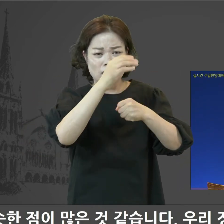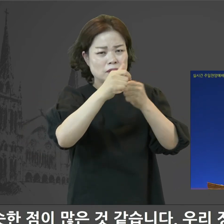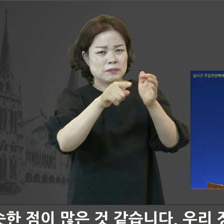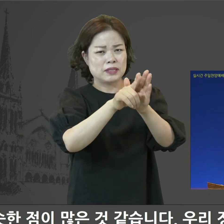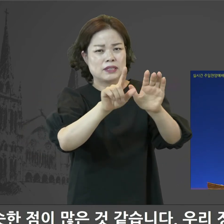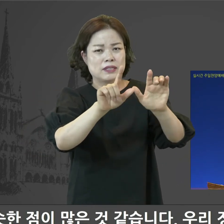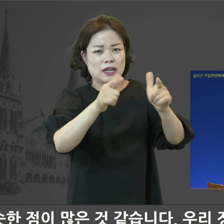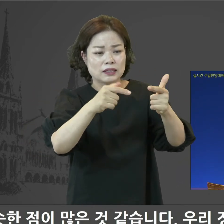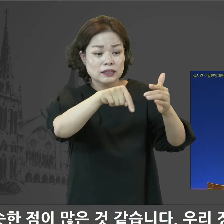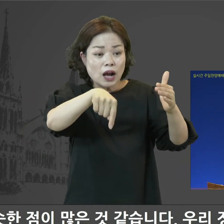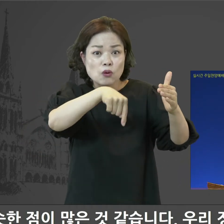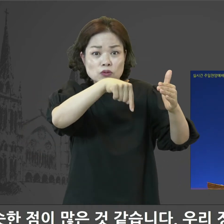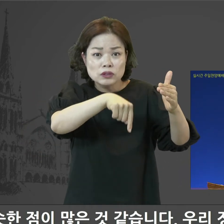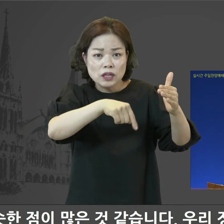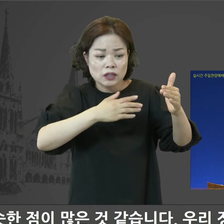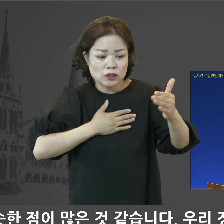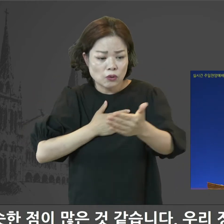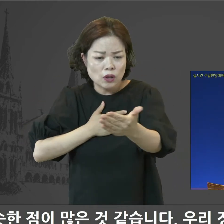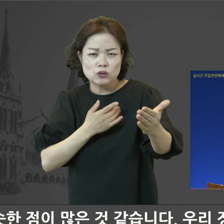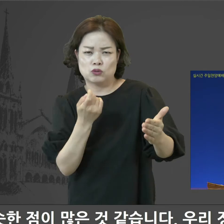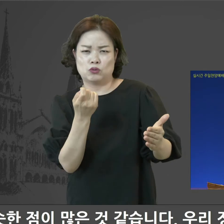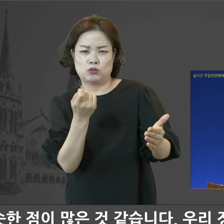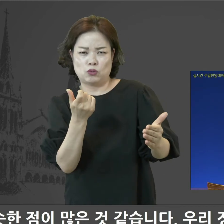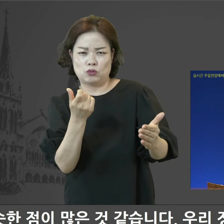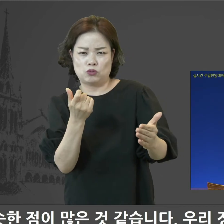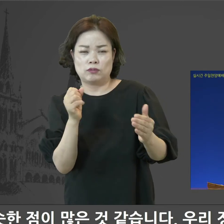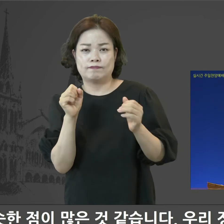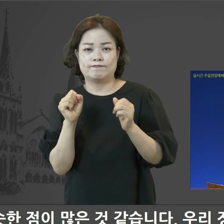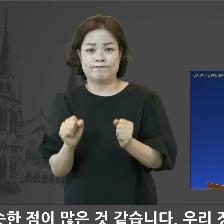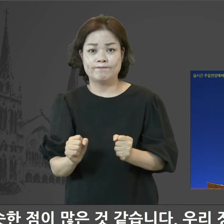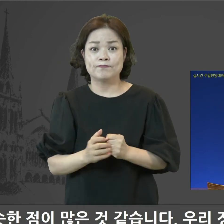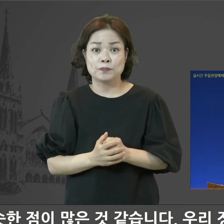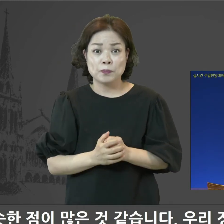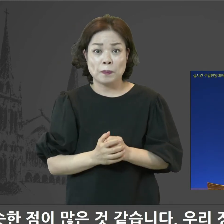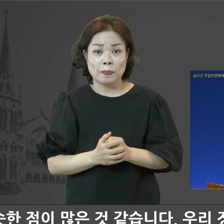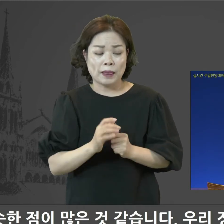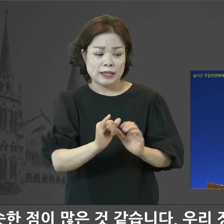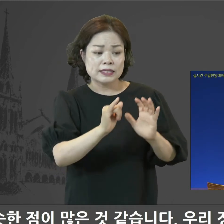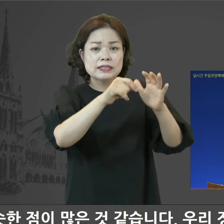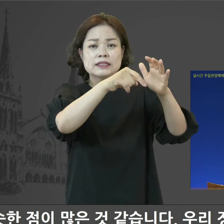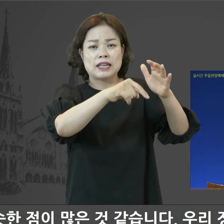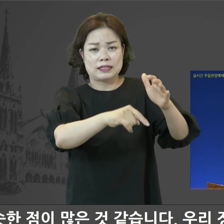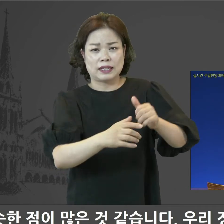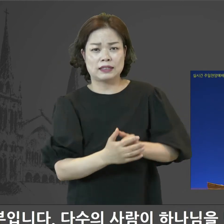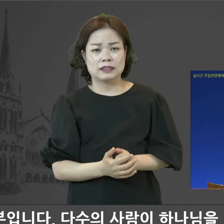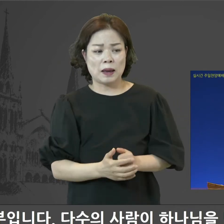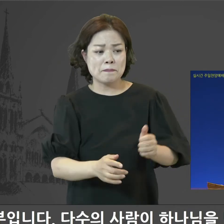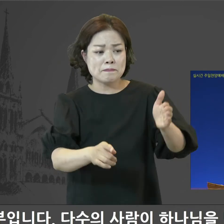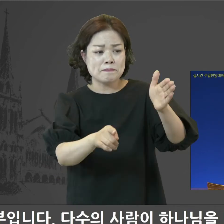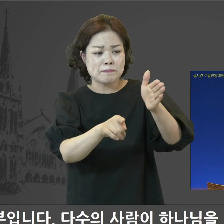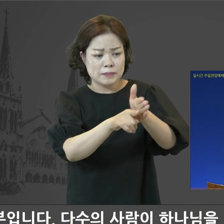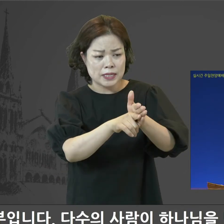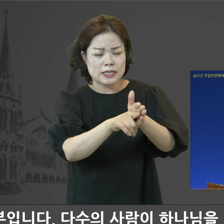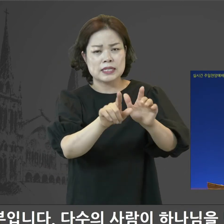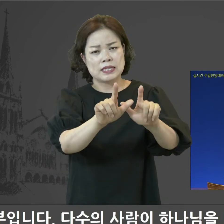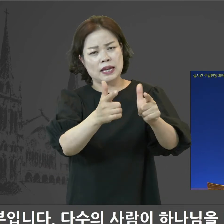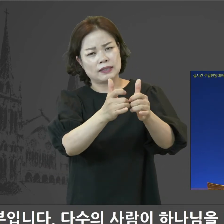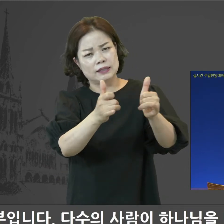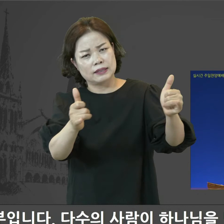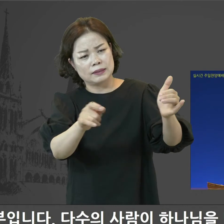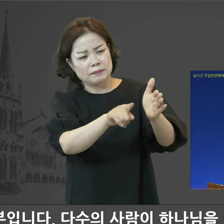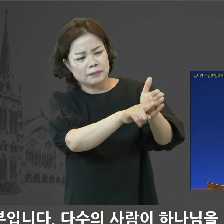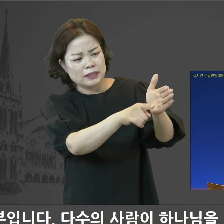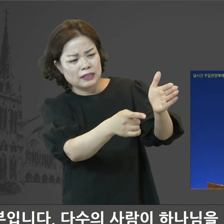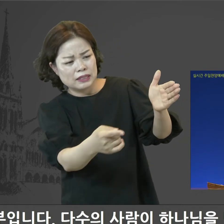가운데 저와 여러분들은 소수로 존재하죠. 그러니 이 세상은 믿지 않는 사람들의